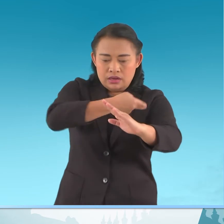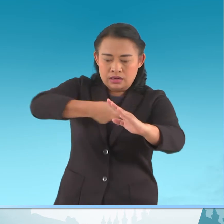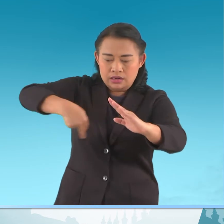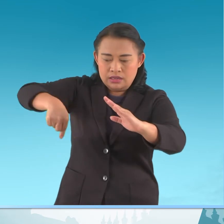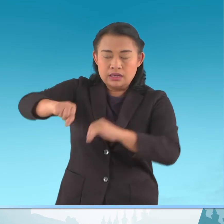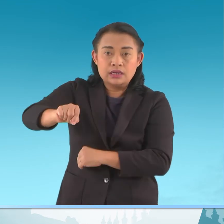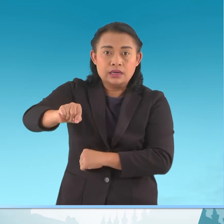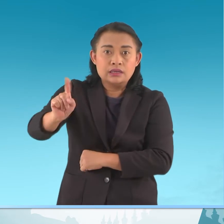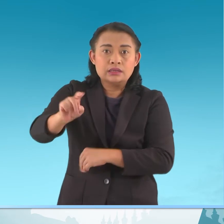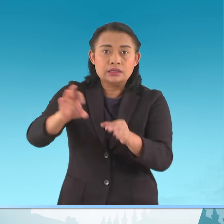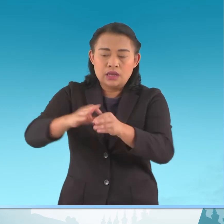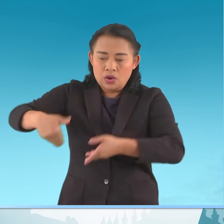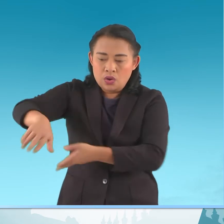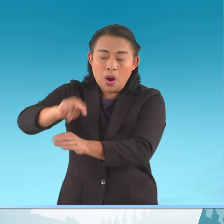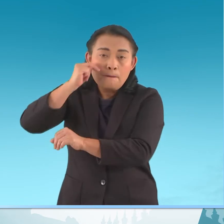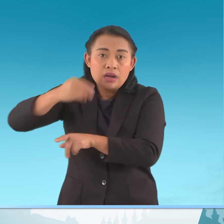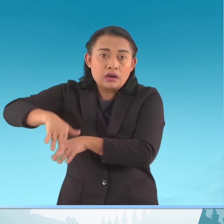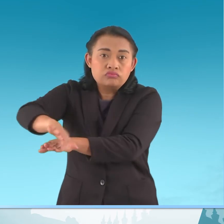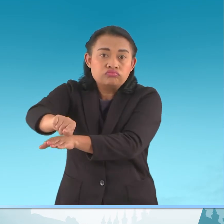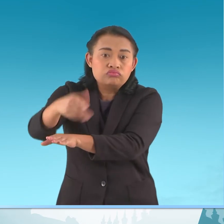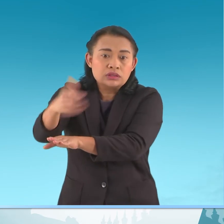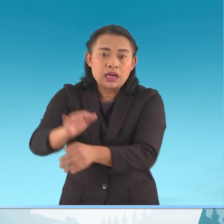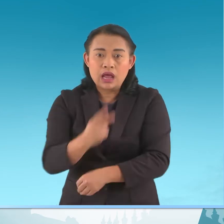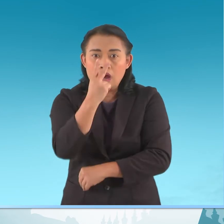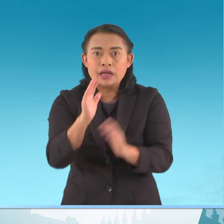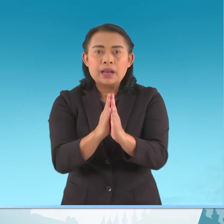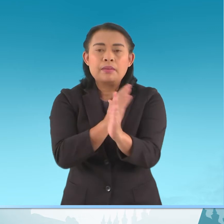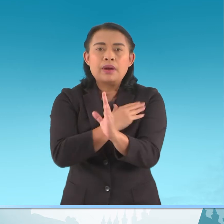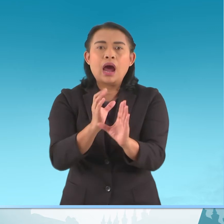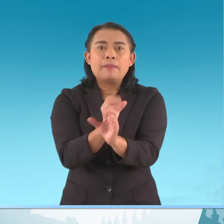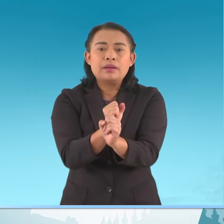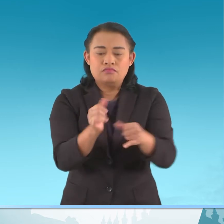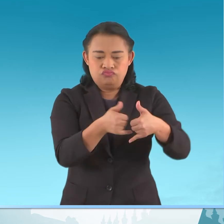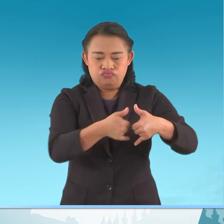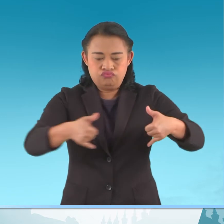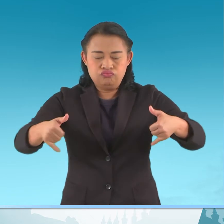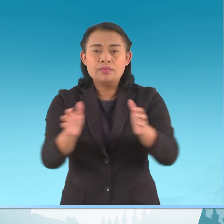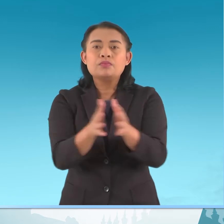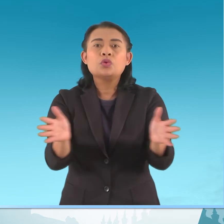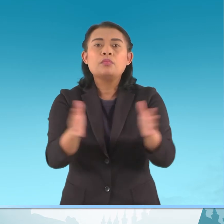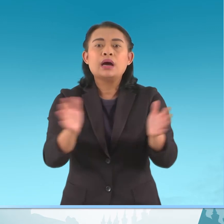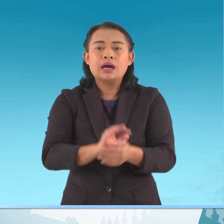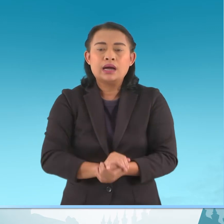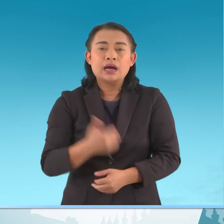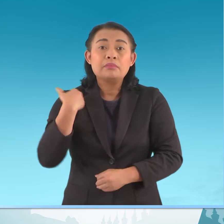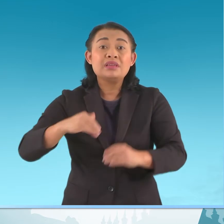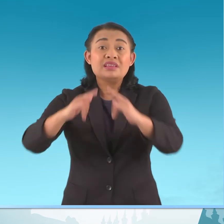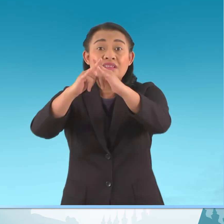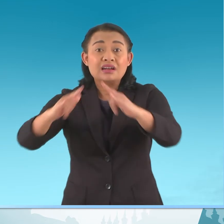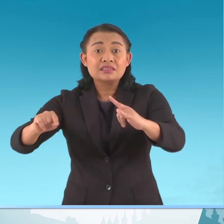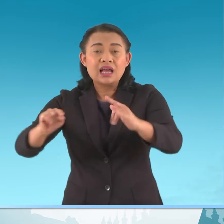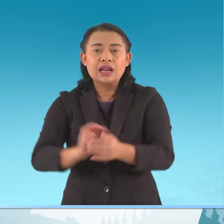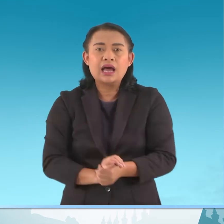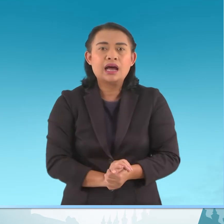ฝั่งแม่น้ำโขงมาอีกฝั่งของตัวประสาทนะครับเราจะเห็นว่ามีพุทธรูปประดิษฐานอยู่เป็นจำนวนมากเลยรวมถึงมีทั้ง